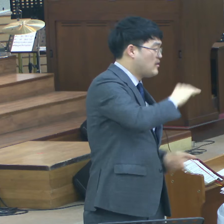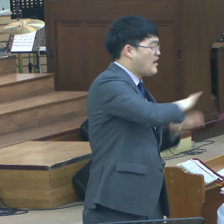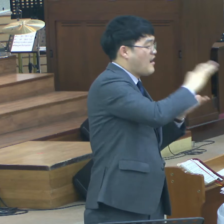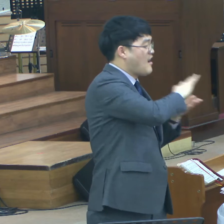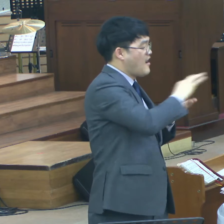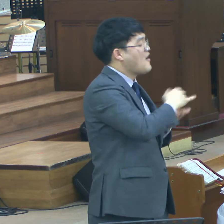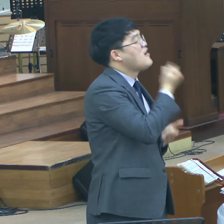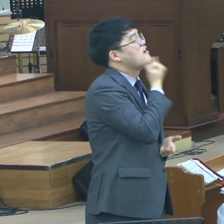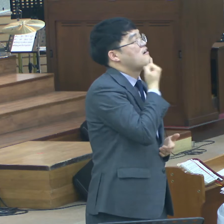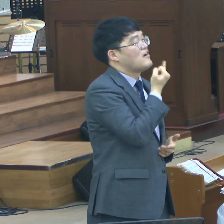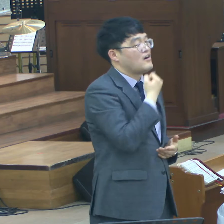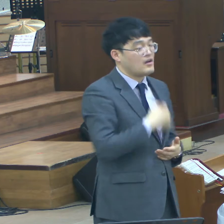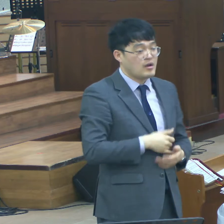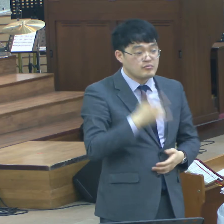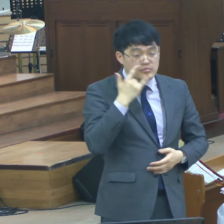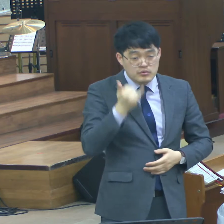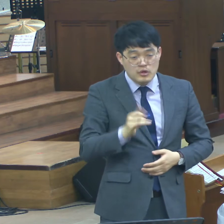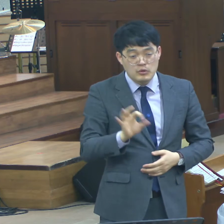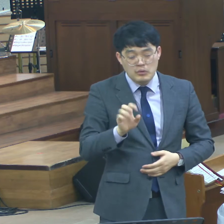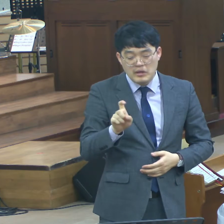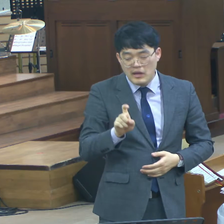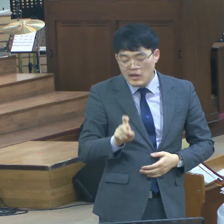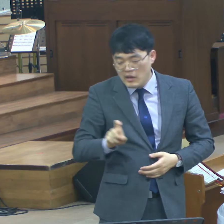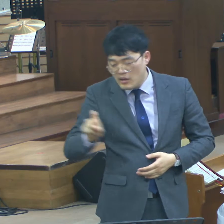쓰는데 부모님께 용돈 10만 원도 안 보내요.